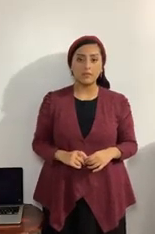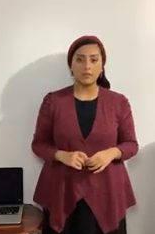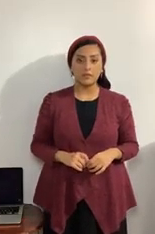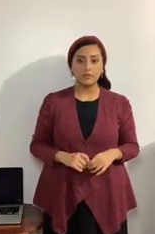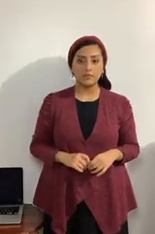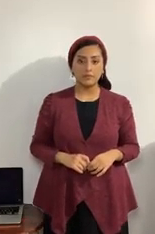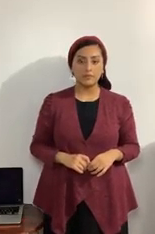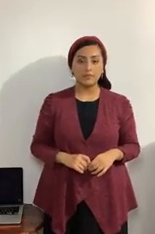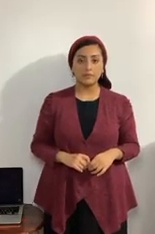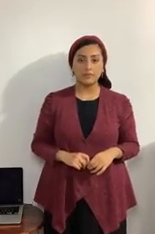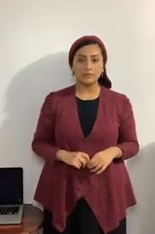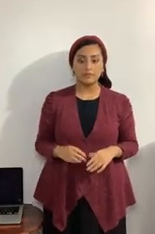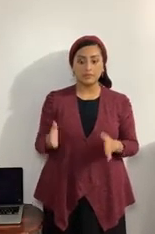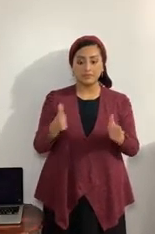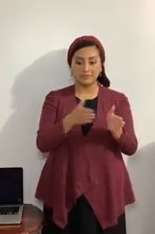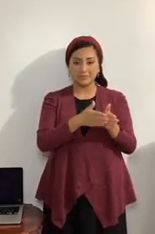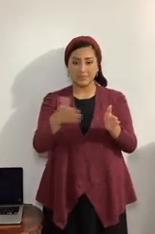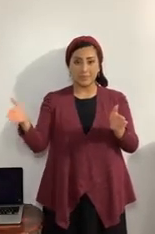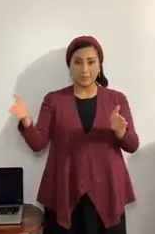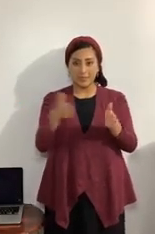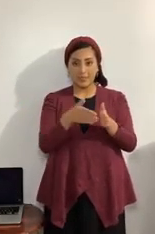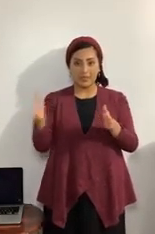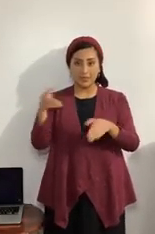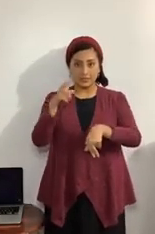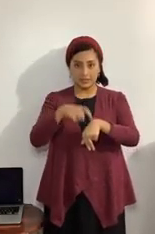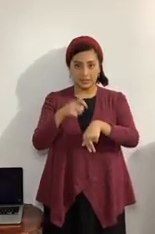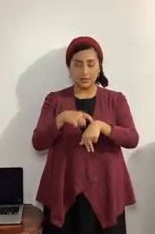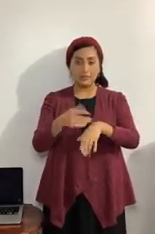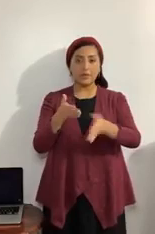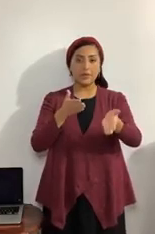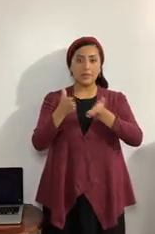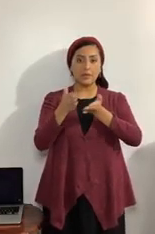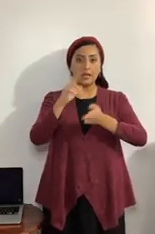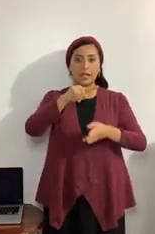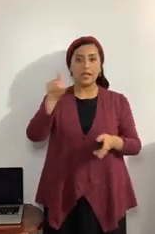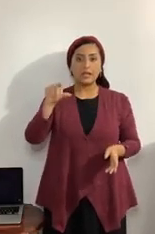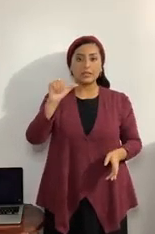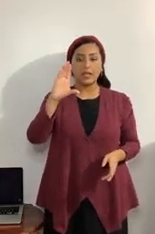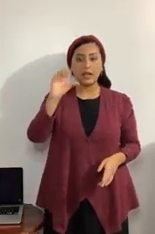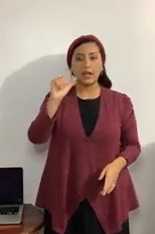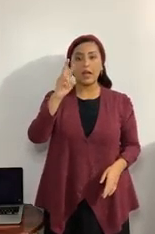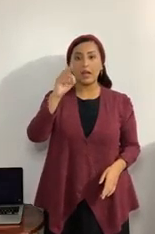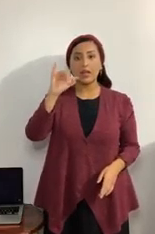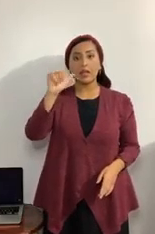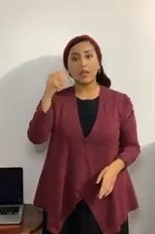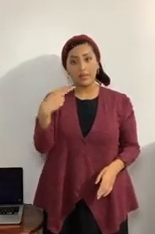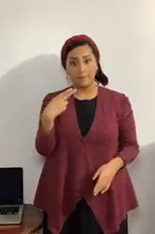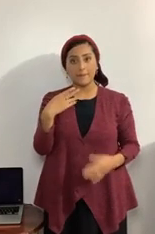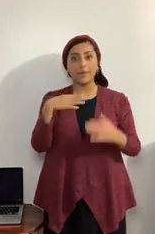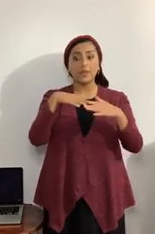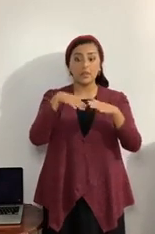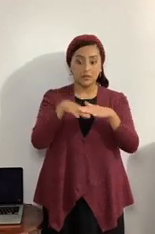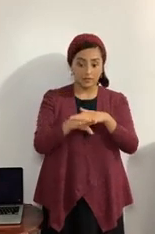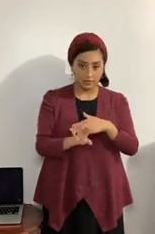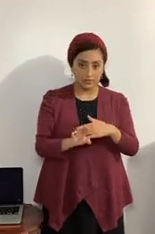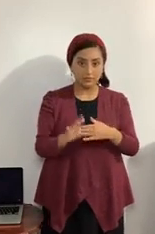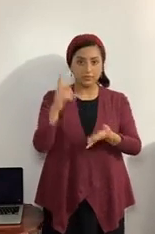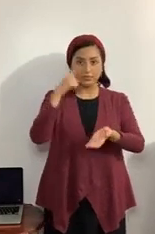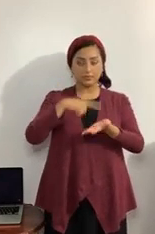En ese tiempo le tocaba a Zacariahu entrar, y vamos a ver Lucas, vamos